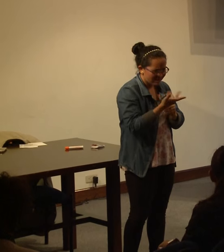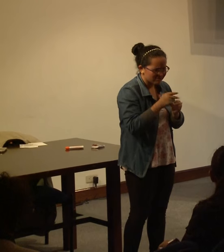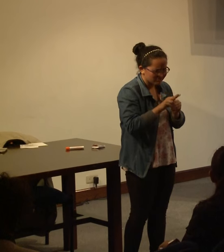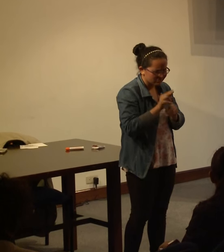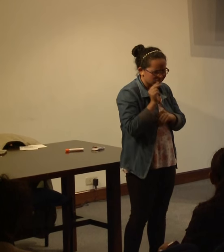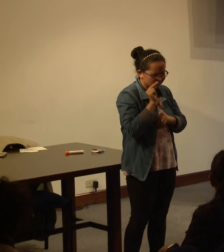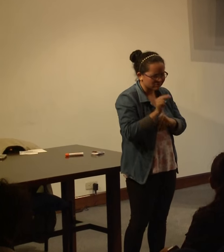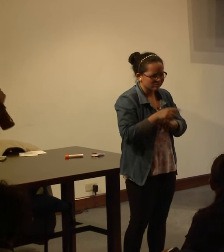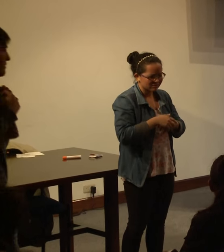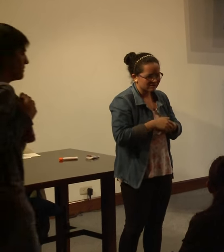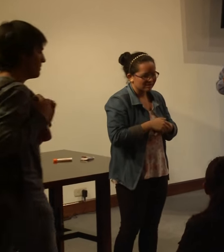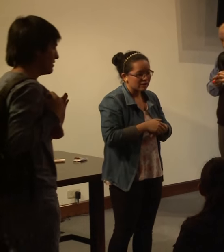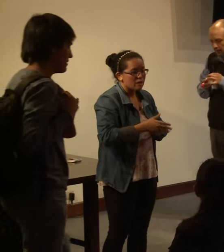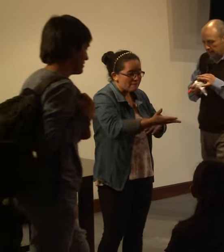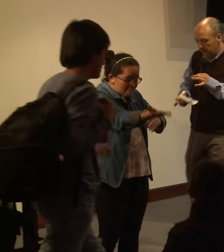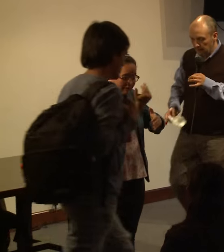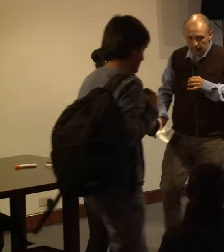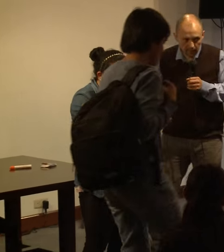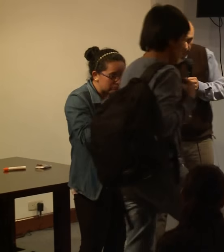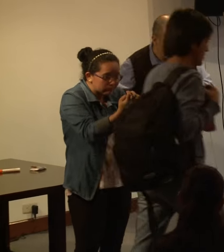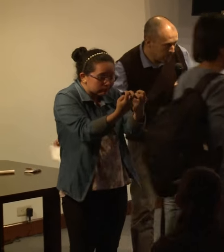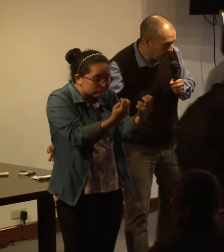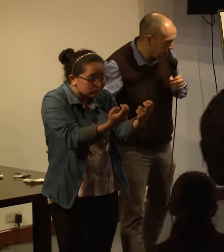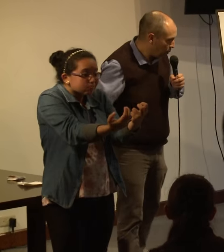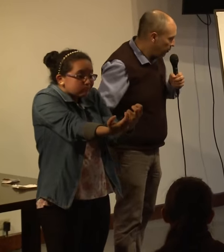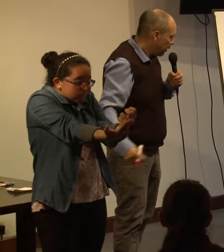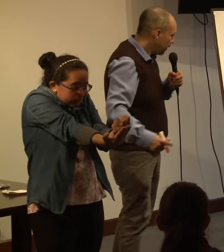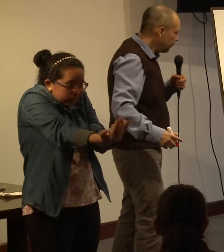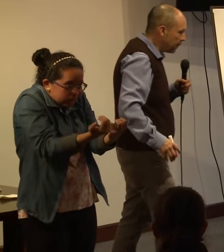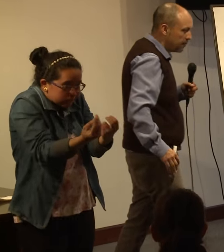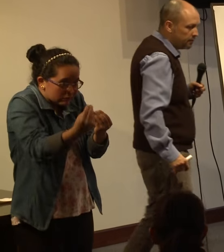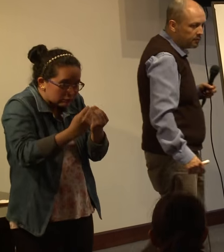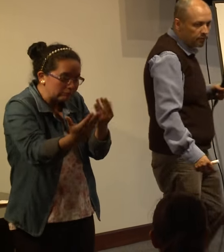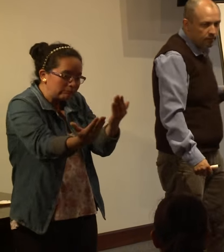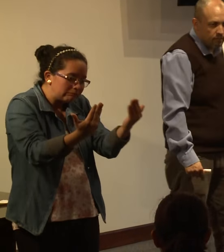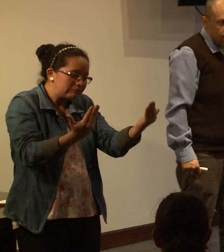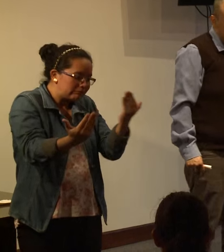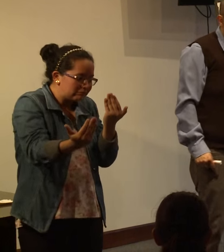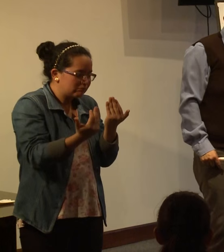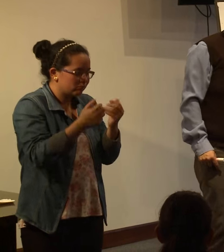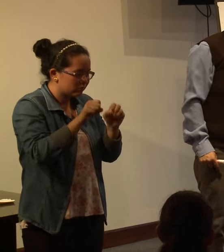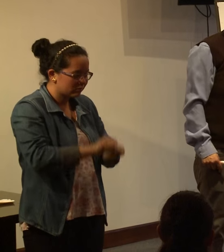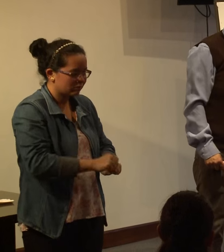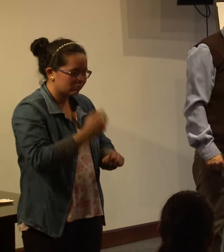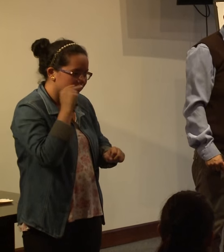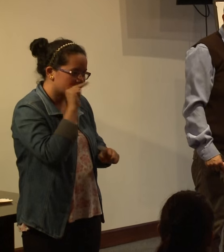Siguen ustedes también un poquito más aquí adelante, para que puedan ver acá.